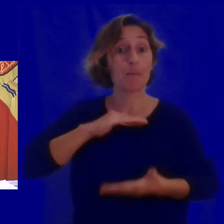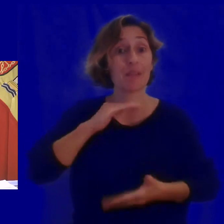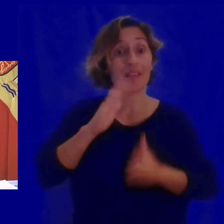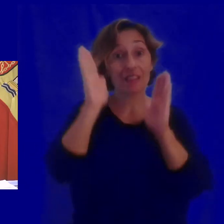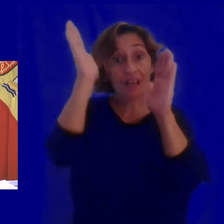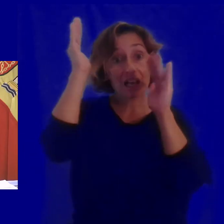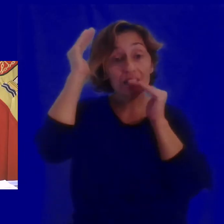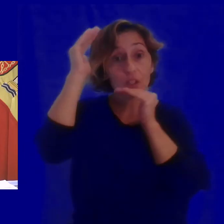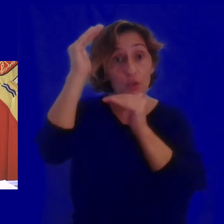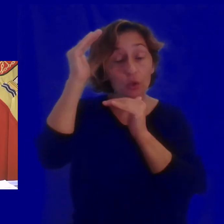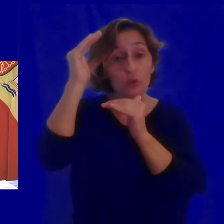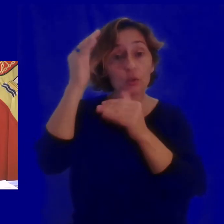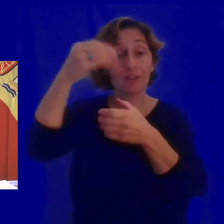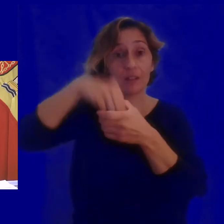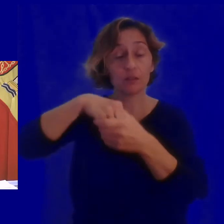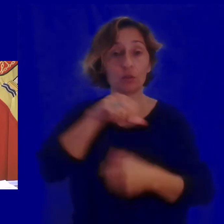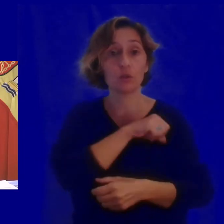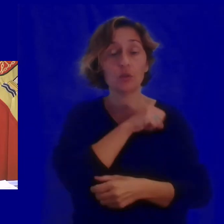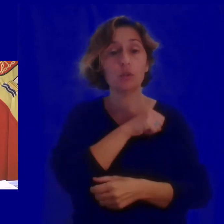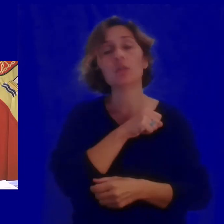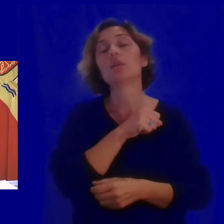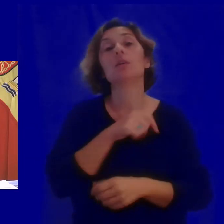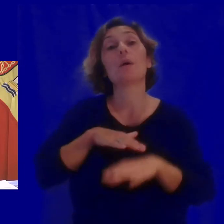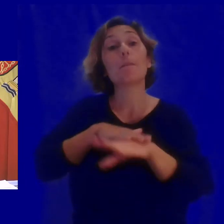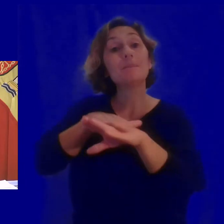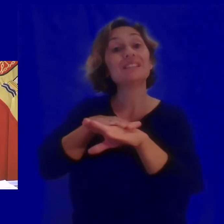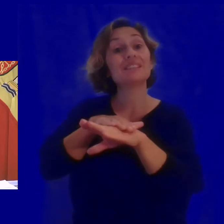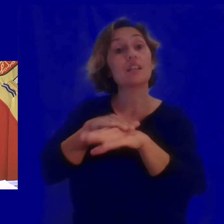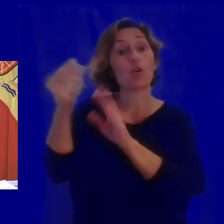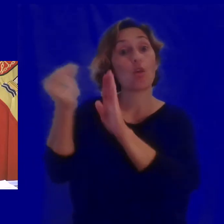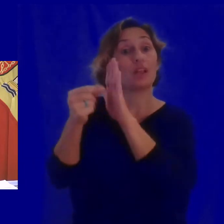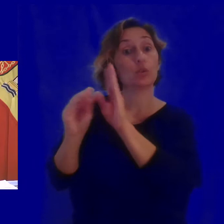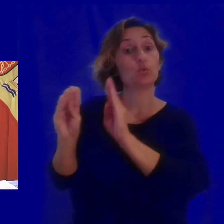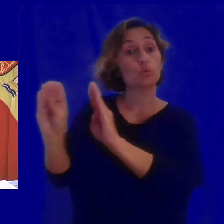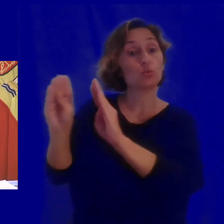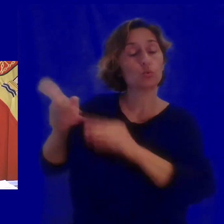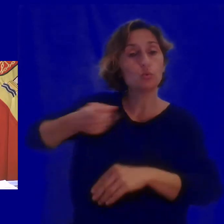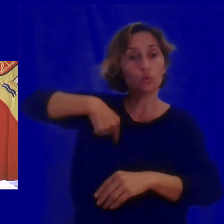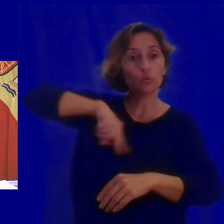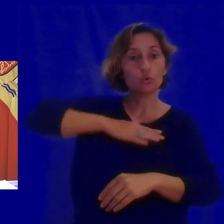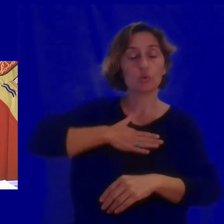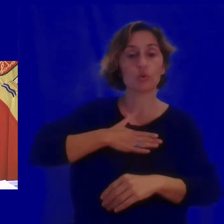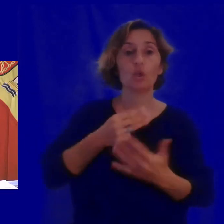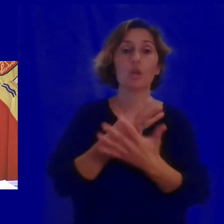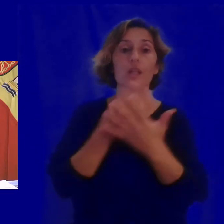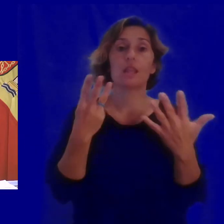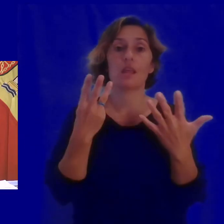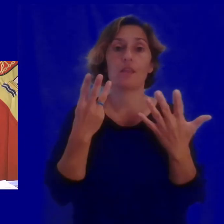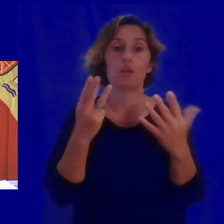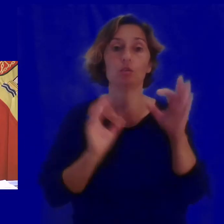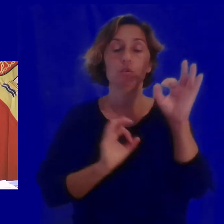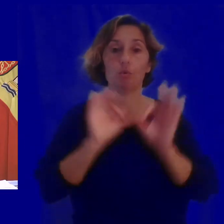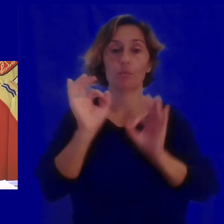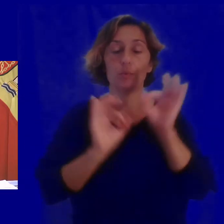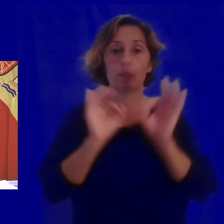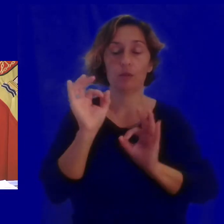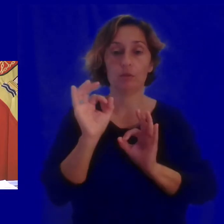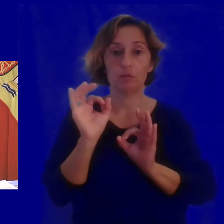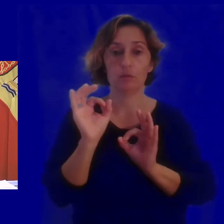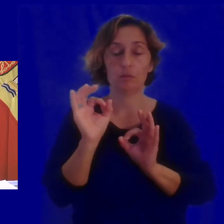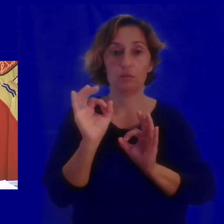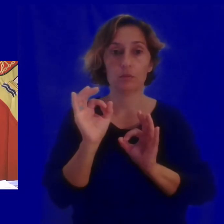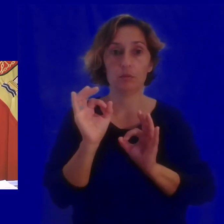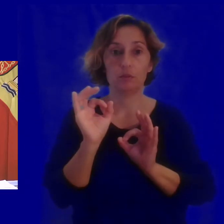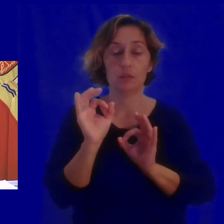asistencial, como decíamos, según los datos del Ministerio, pues estamos en un 18% en cuanto a